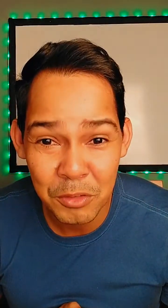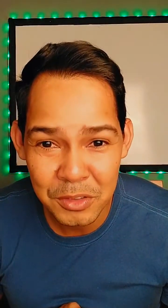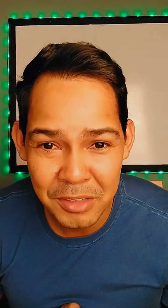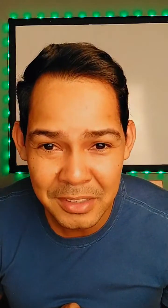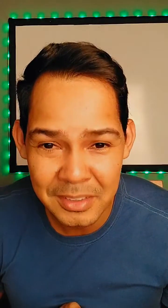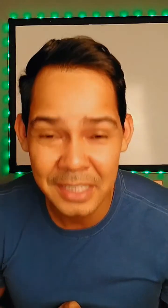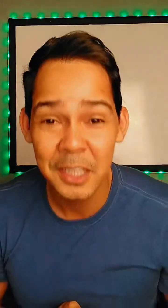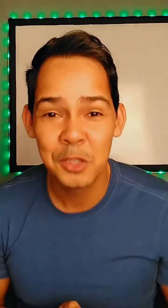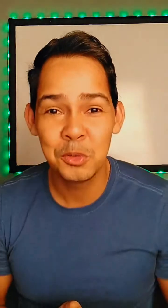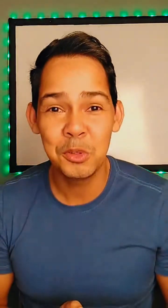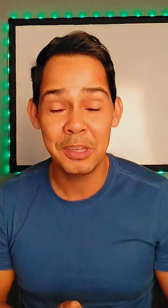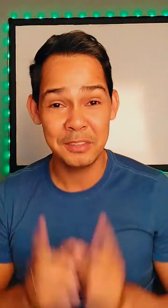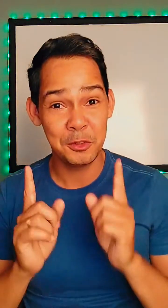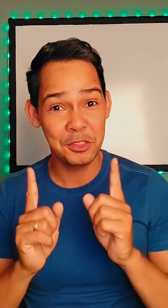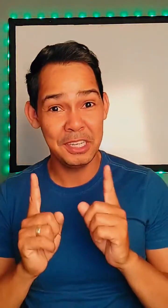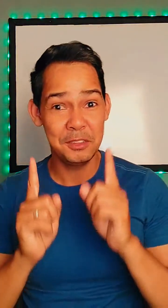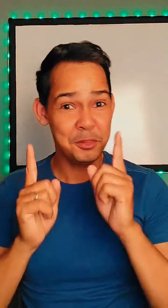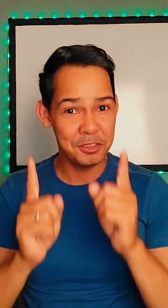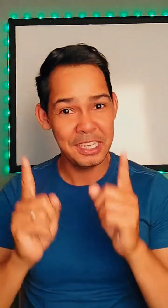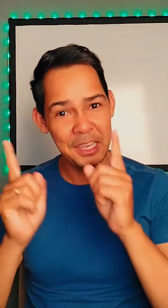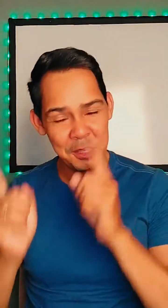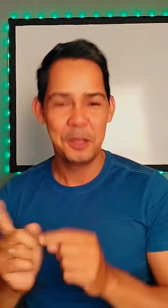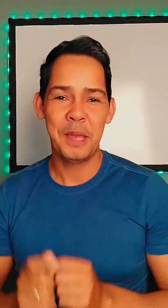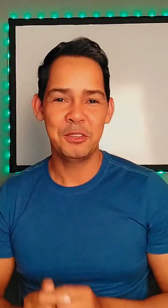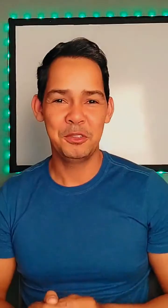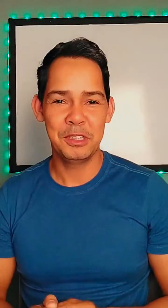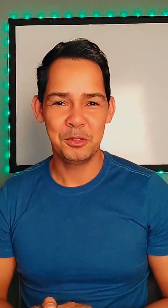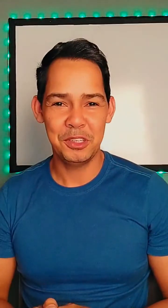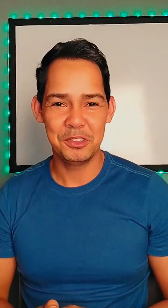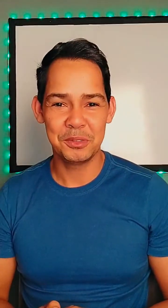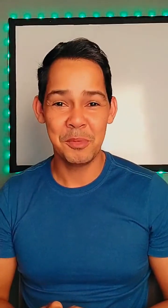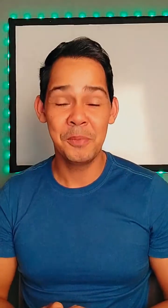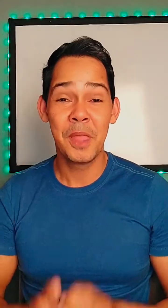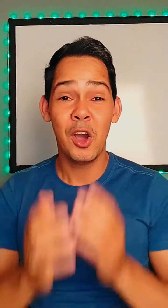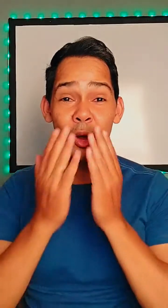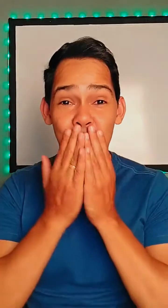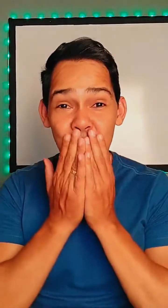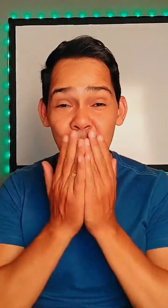vai ser. Tudo é uma questão de querer. Se você quer, a gente vai dar um jeitinho, tá bom? Ó, um